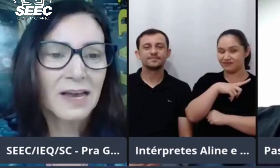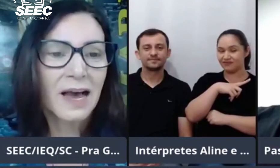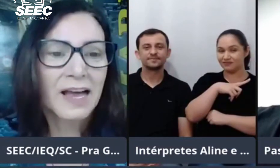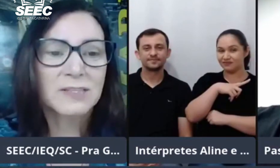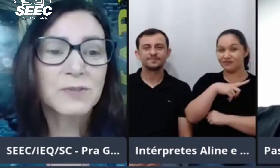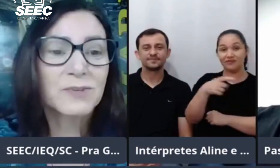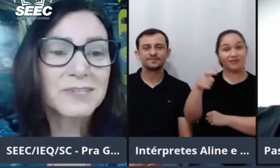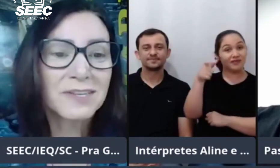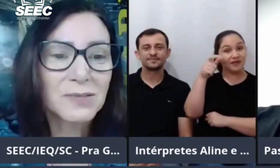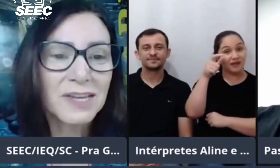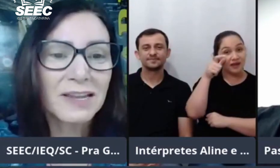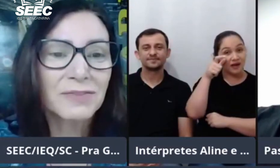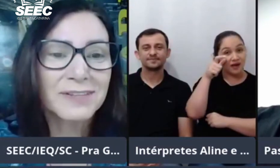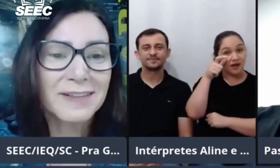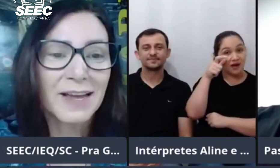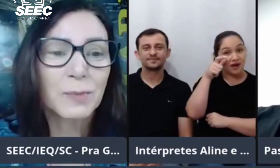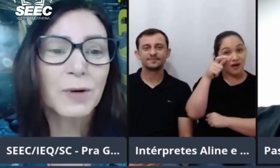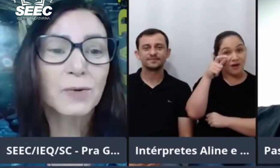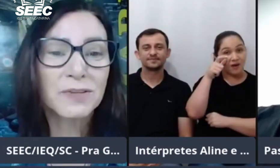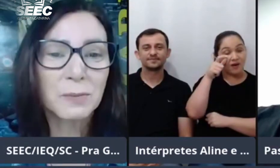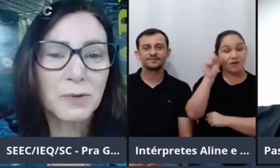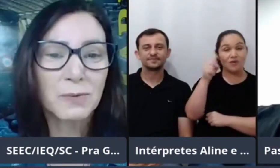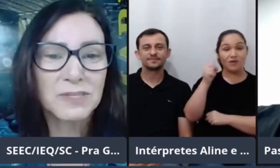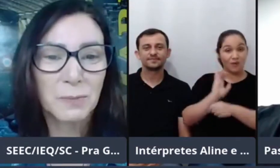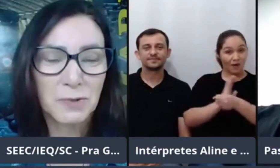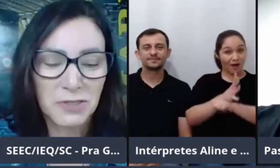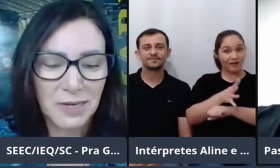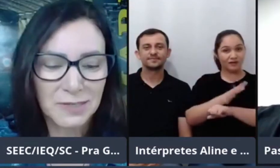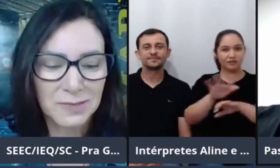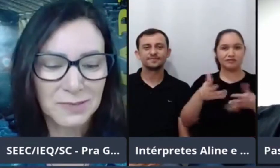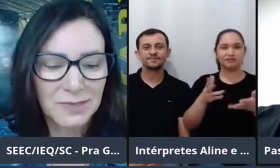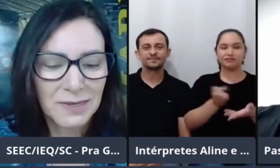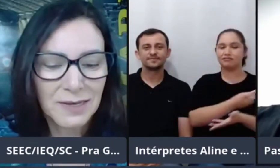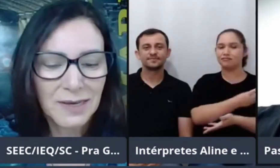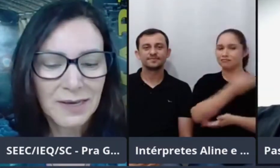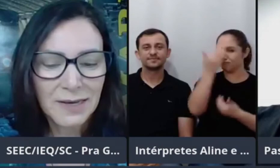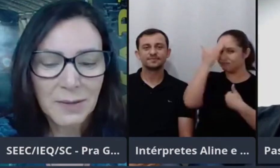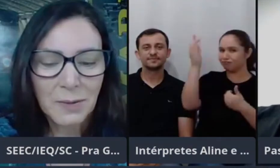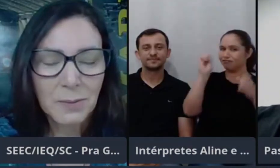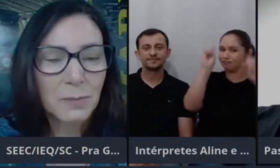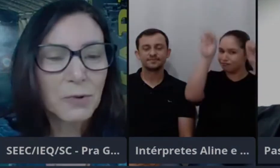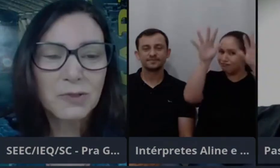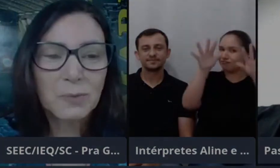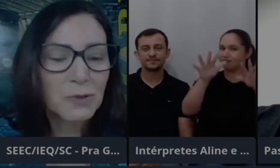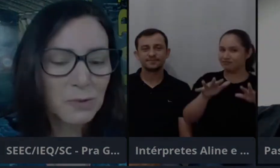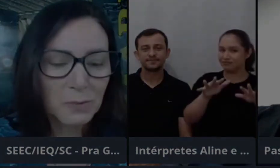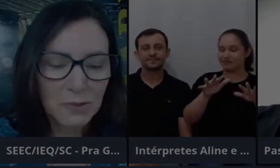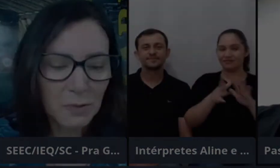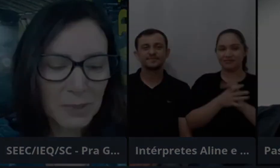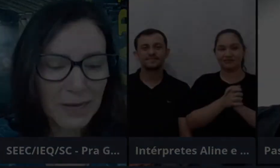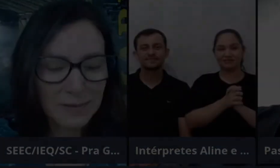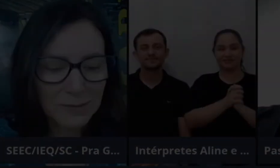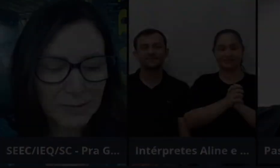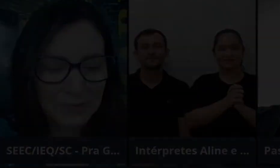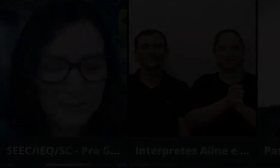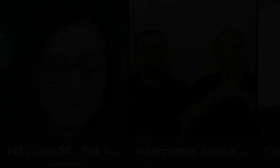vocês, as pessoas que Deus tem levantado para contribuir com esse projeto. Muito, muito, muito obrigado.